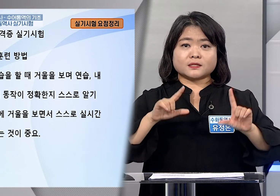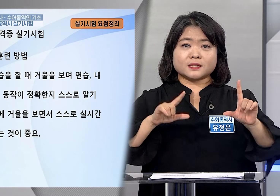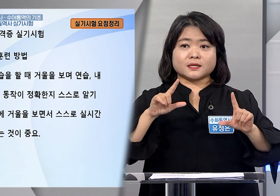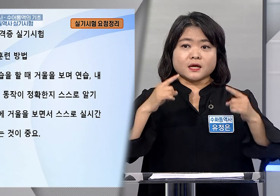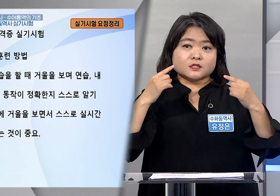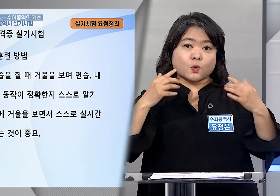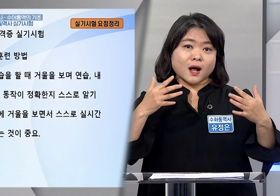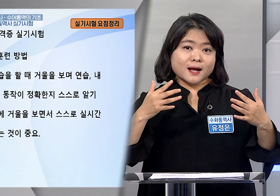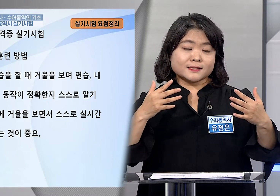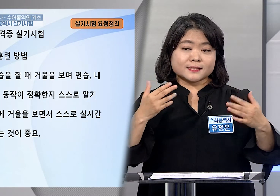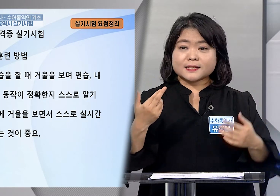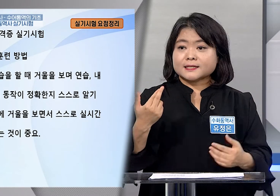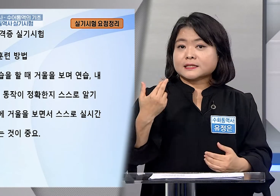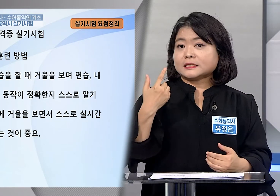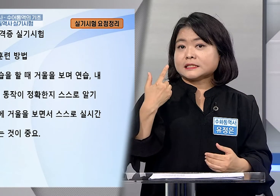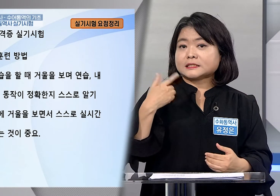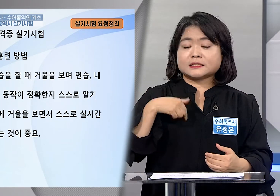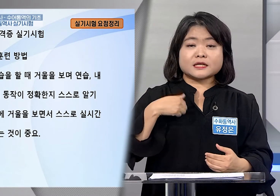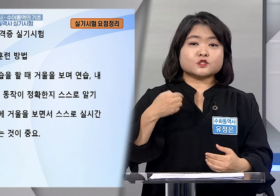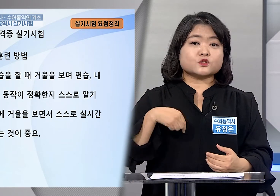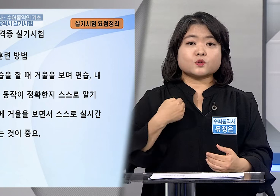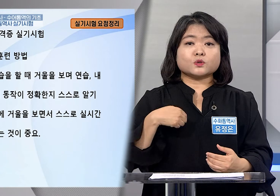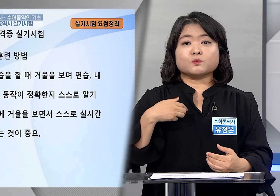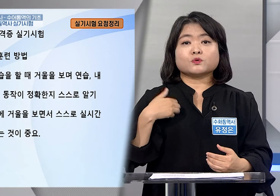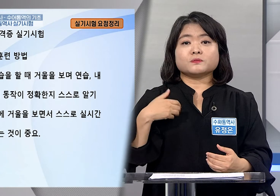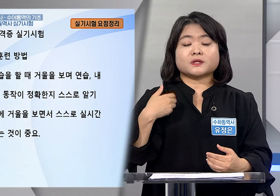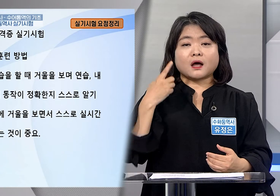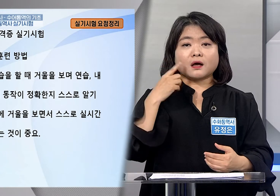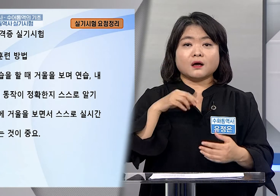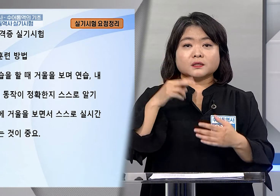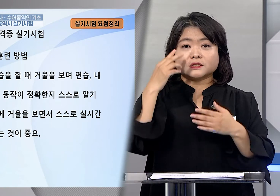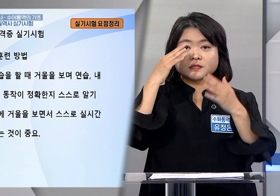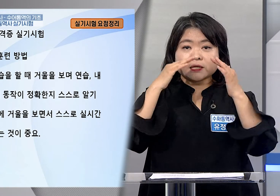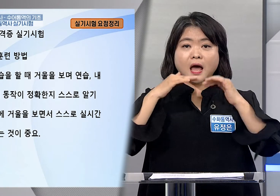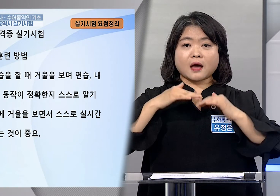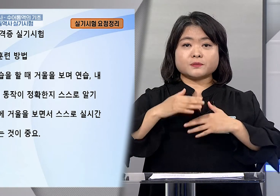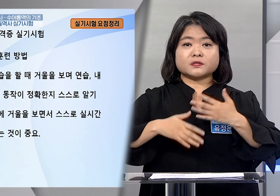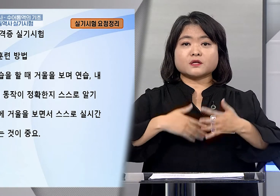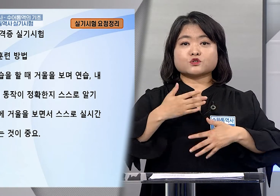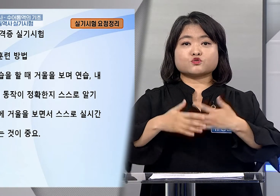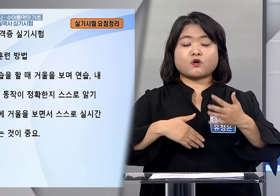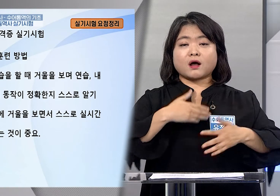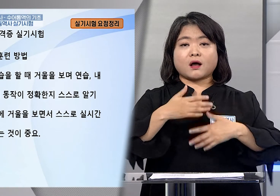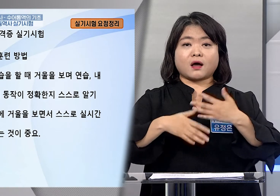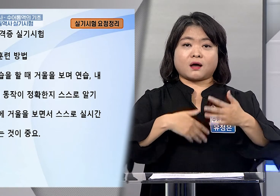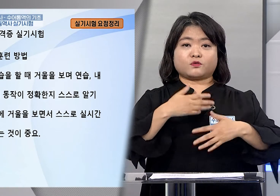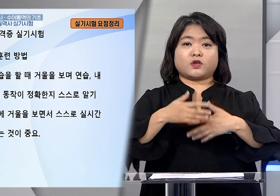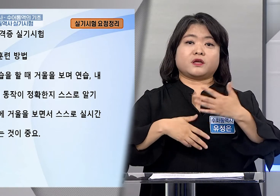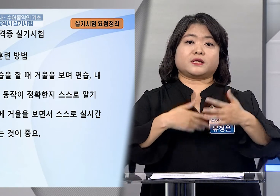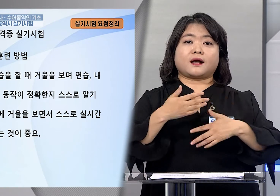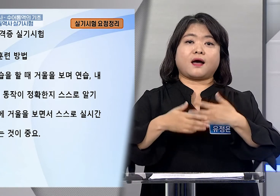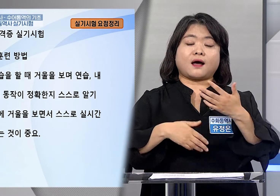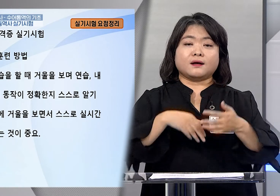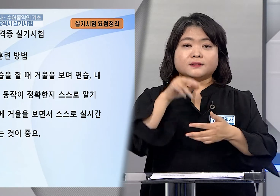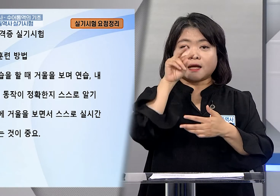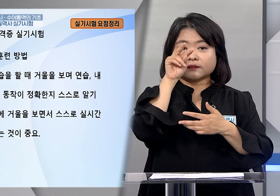동작이 정확한지 틀린지 내 스스로는 모릅니다. 시야 밑에서 수화가 되니까